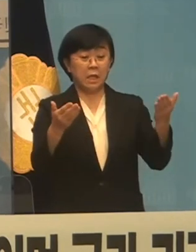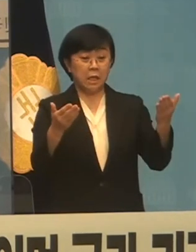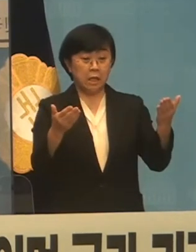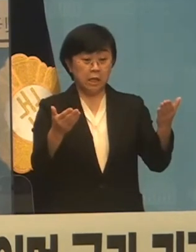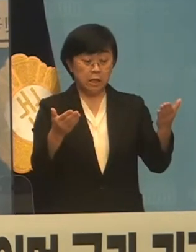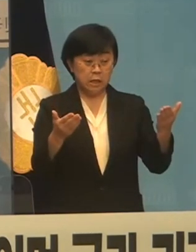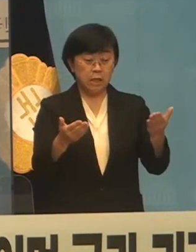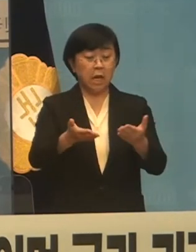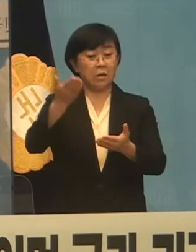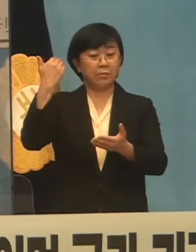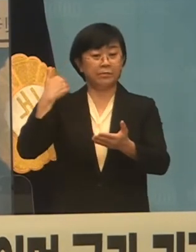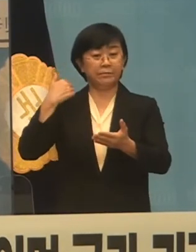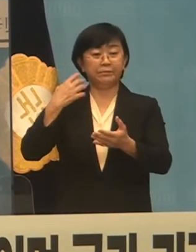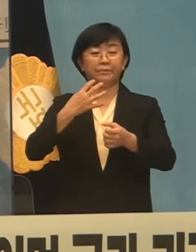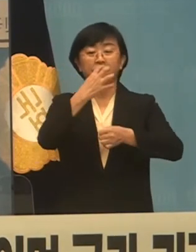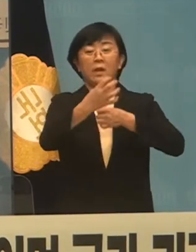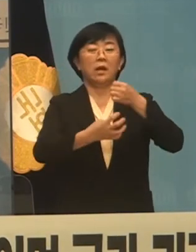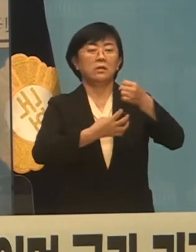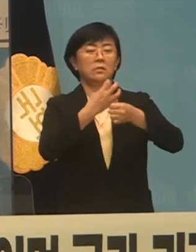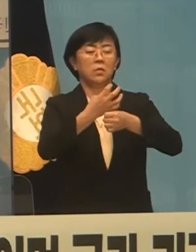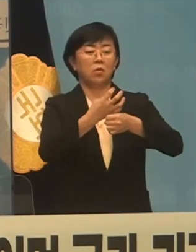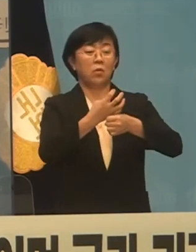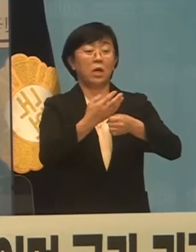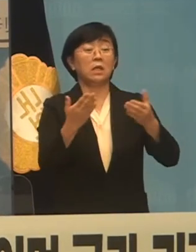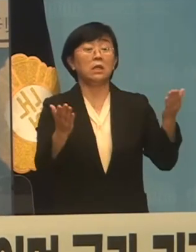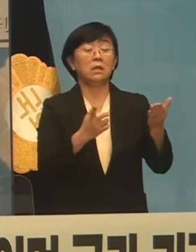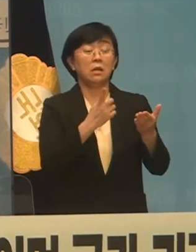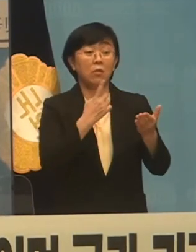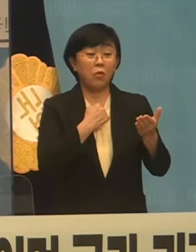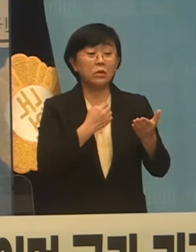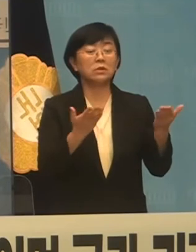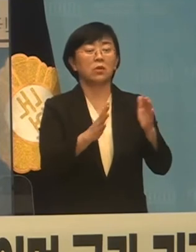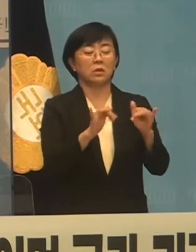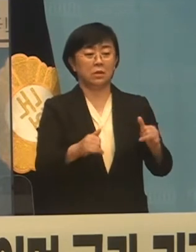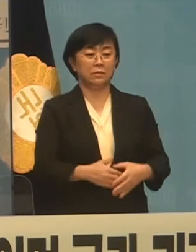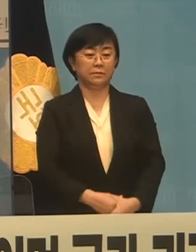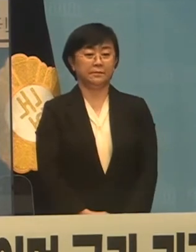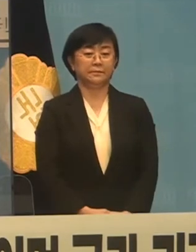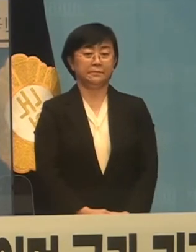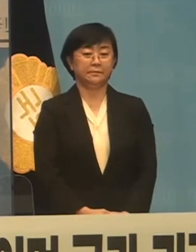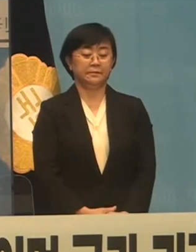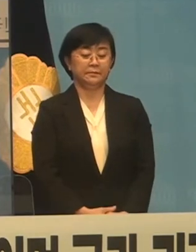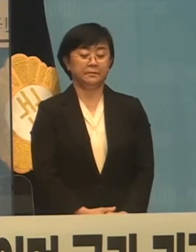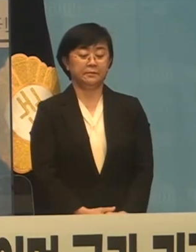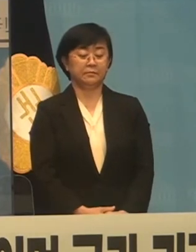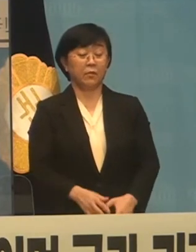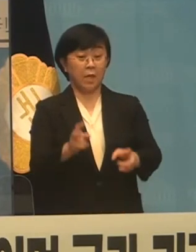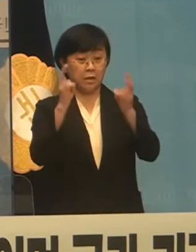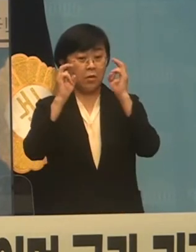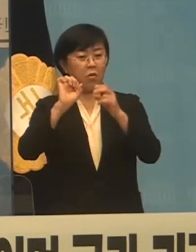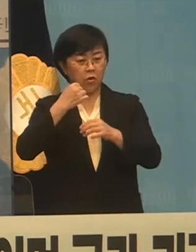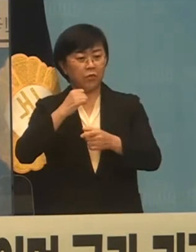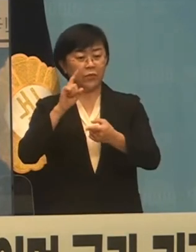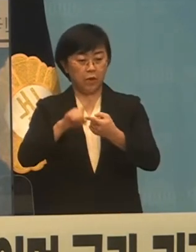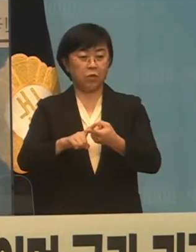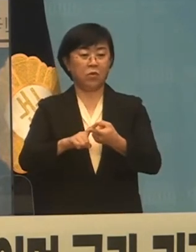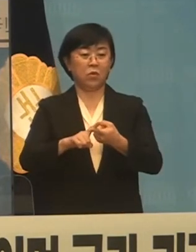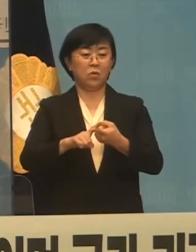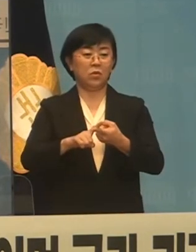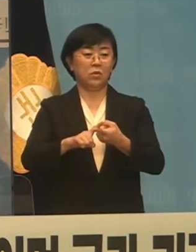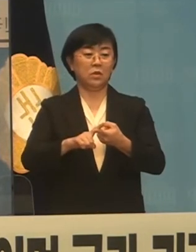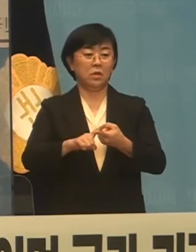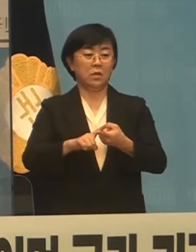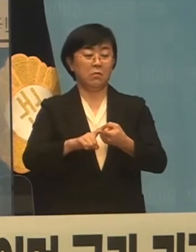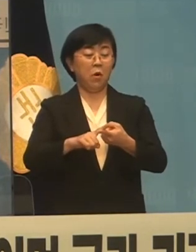공작기계를 지난 40년 동안 이끌어왔던 직원들이 회사가 어려우면 어려운 대로